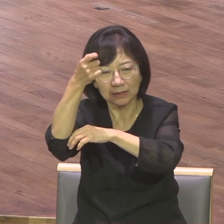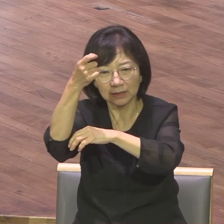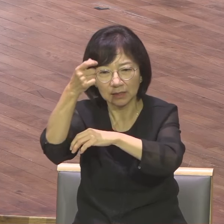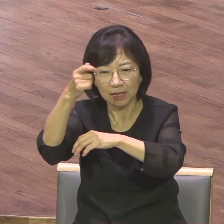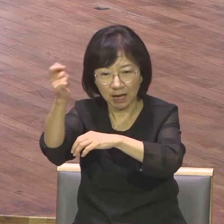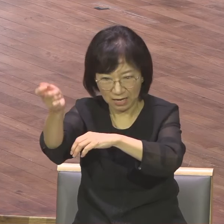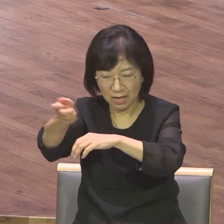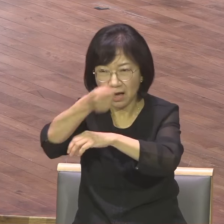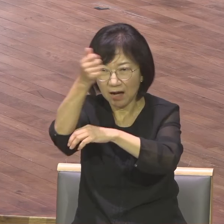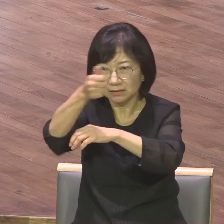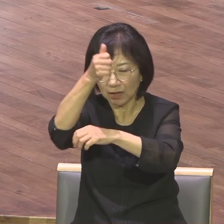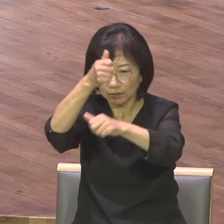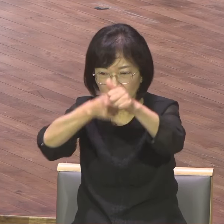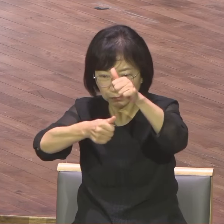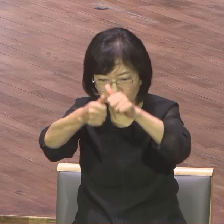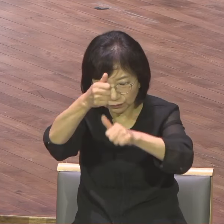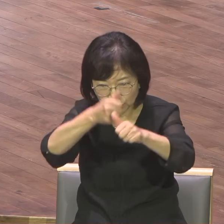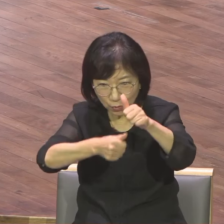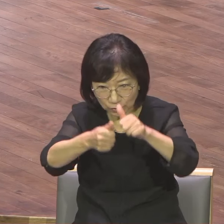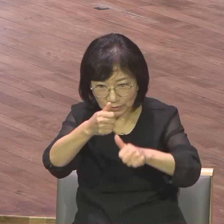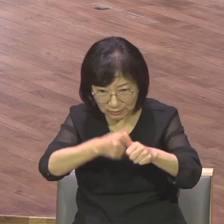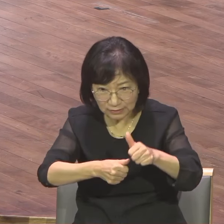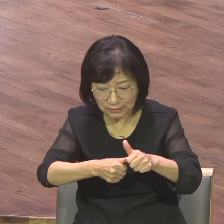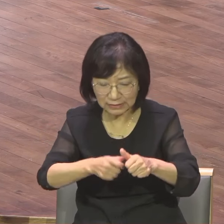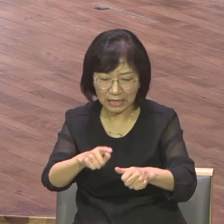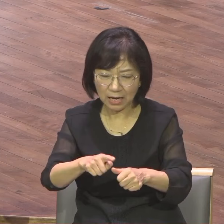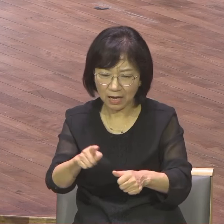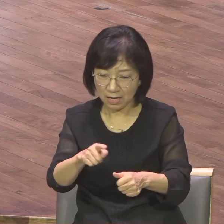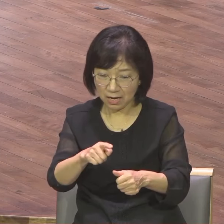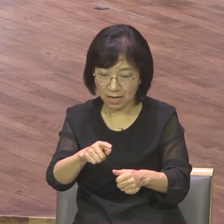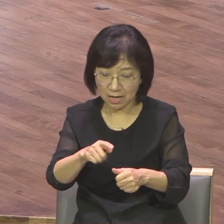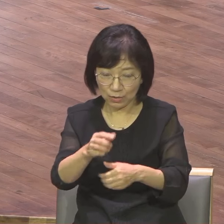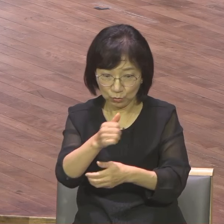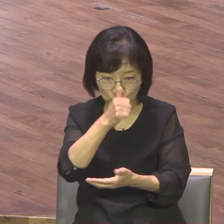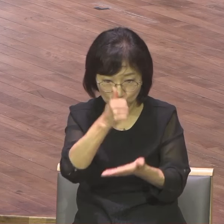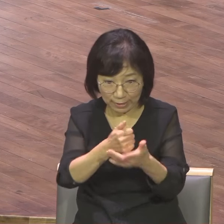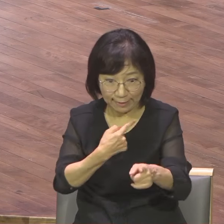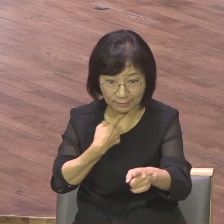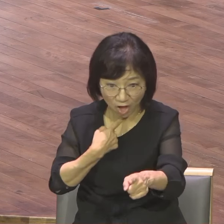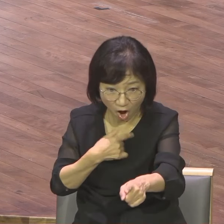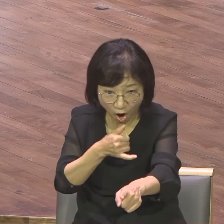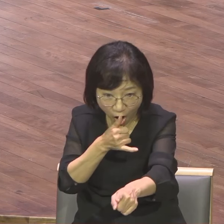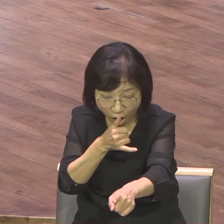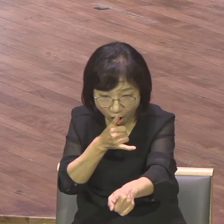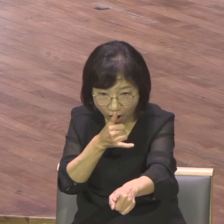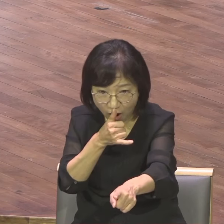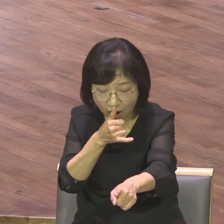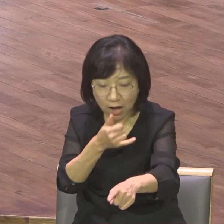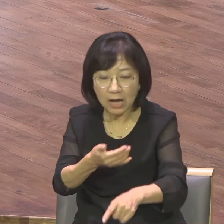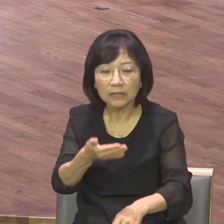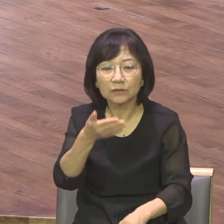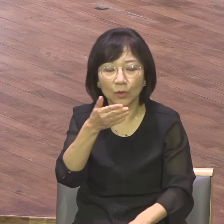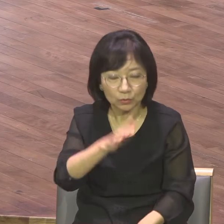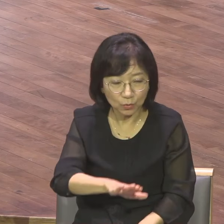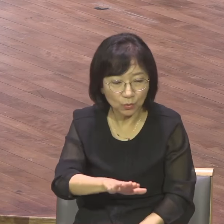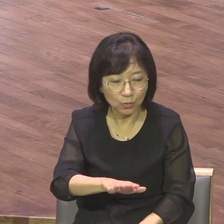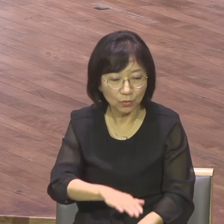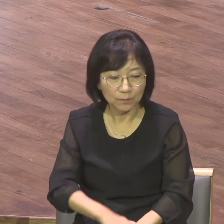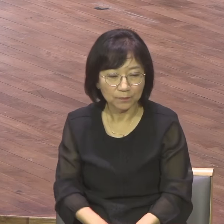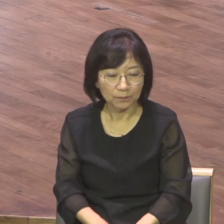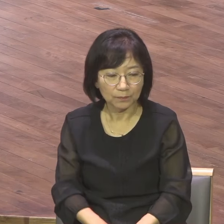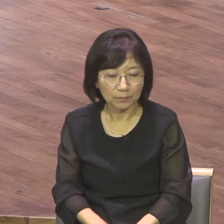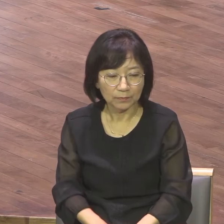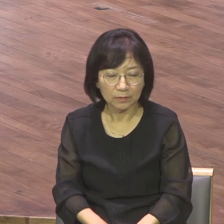하나님께서 다윗의 후손들이 설령 죄를 짓는다 할지라도 내가 사울 왕처럼